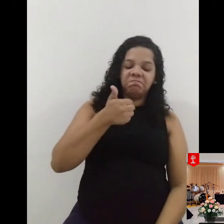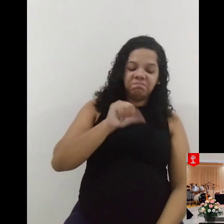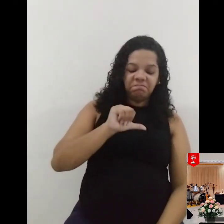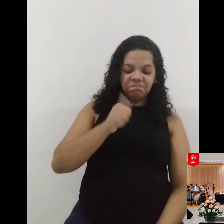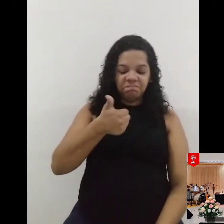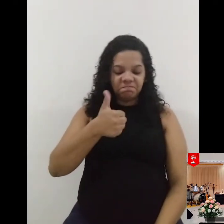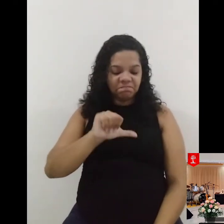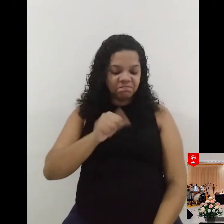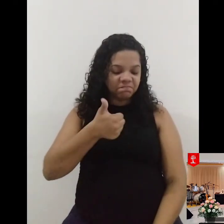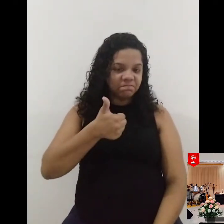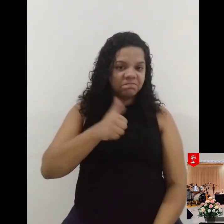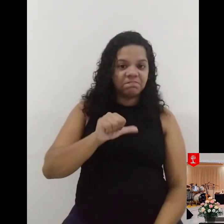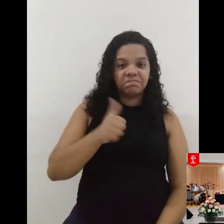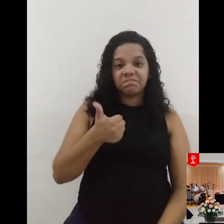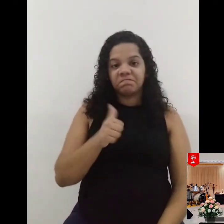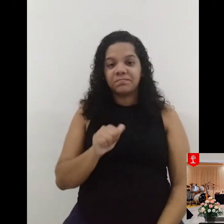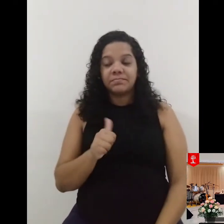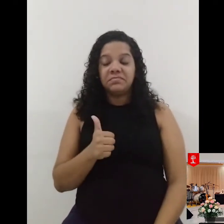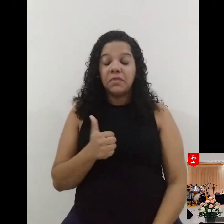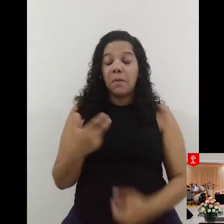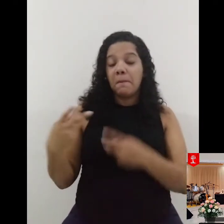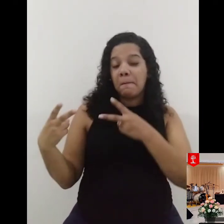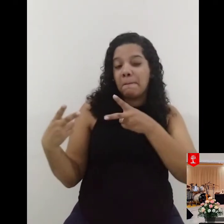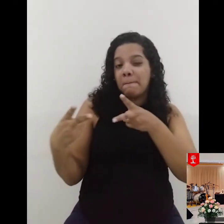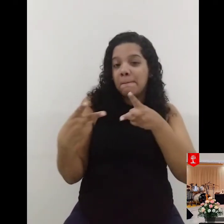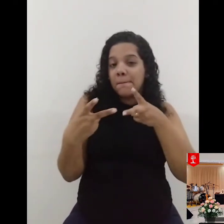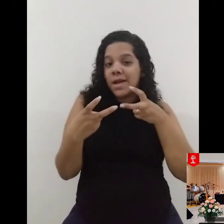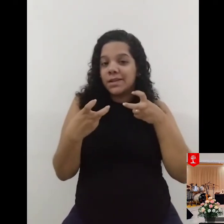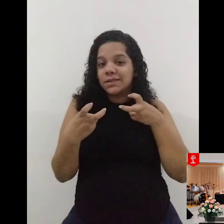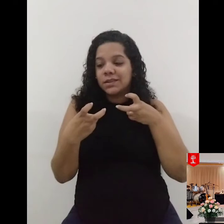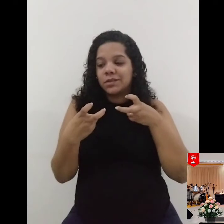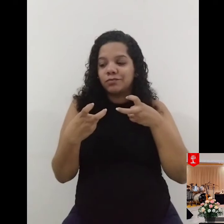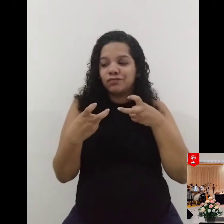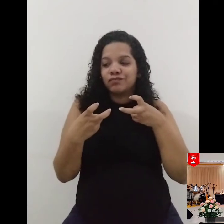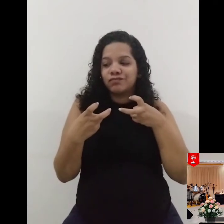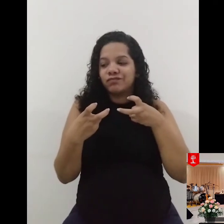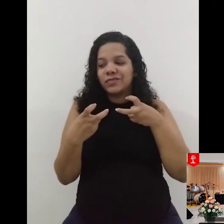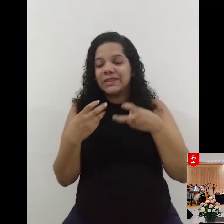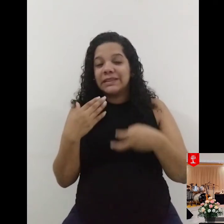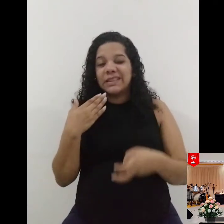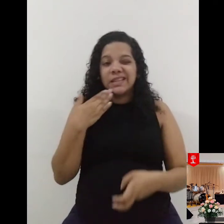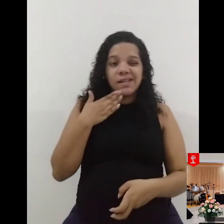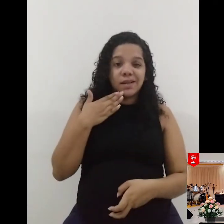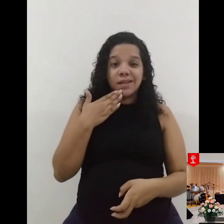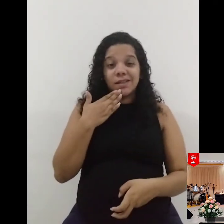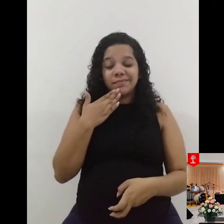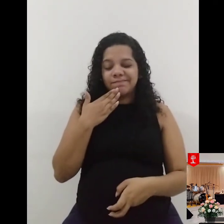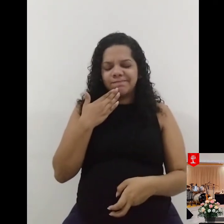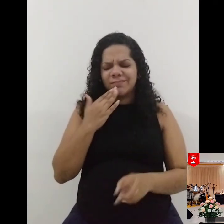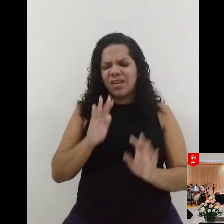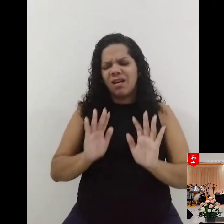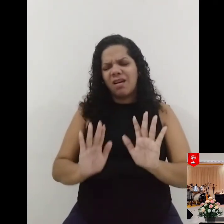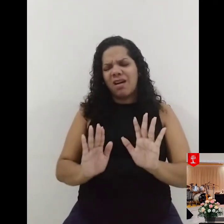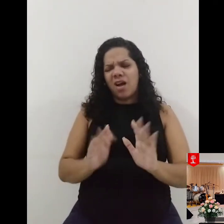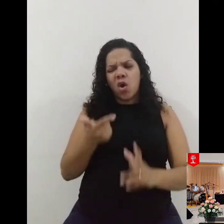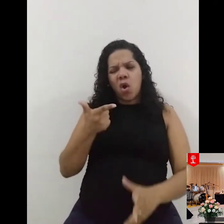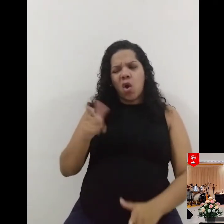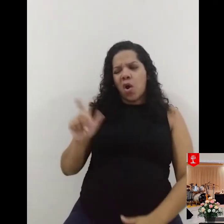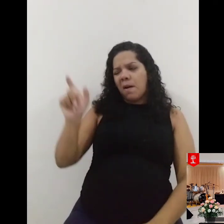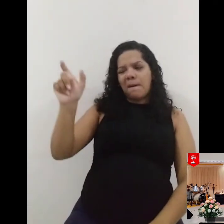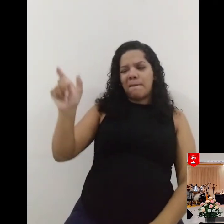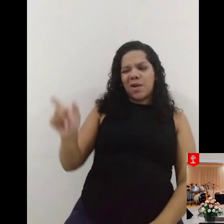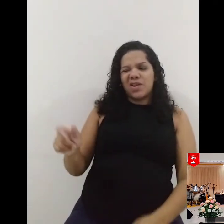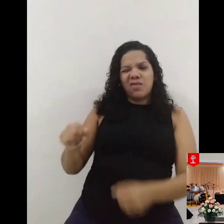Você se justifica mostrando a deficiência do outro. Isso é relativamente